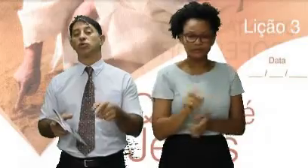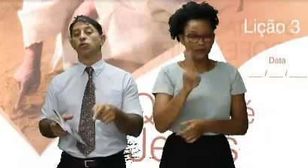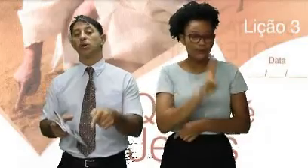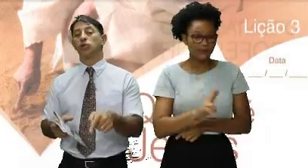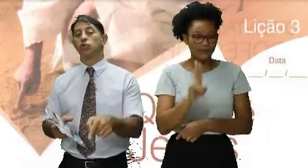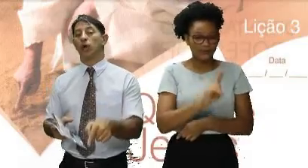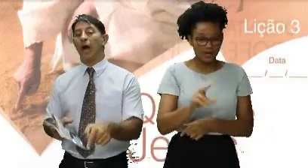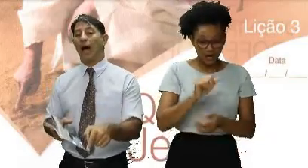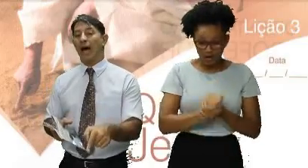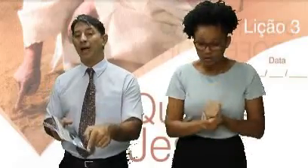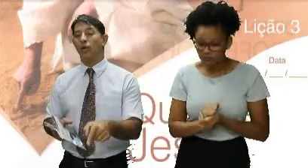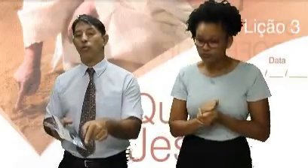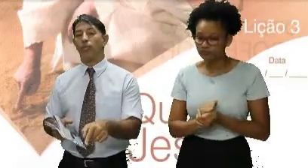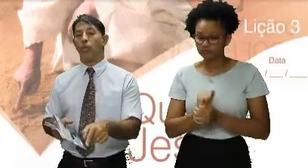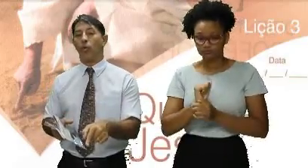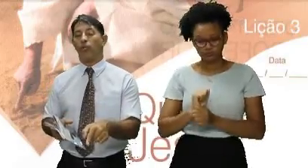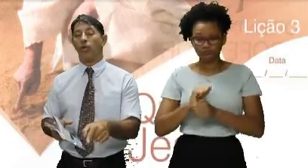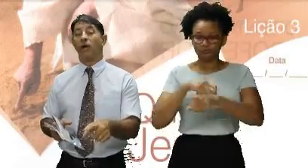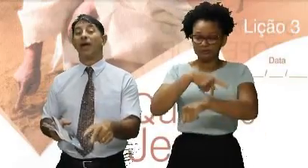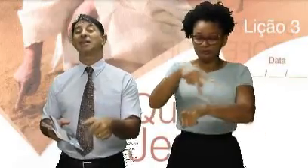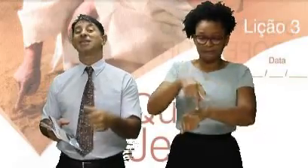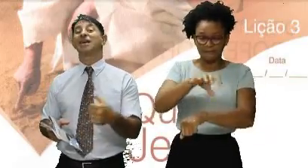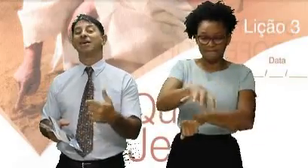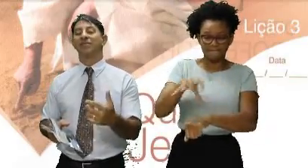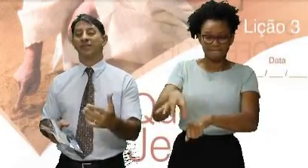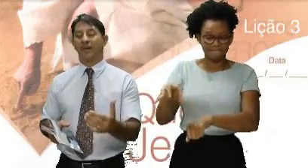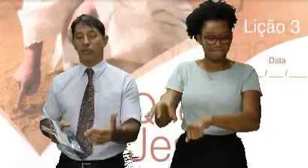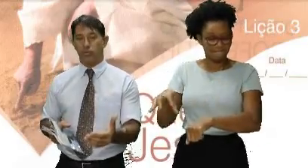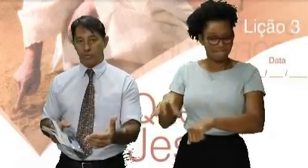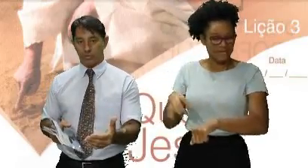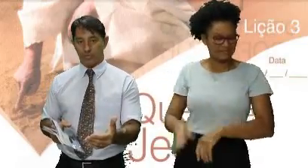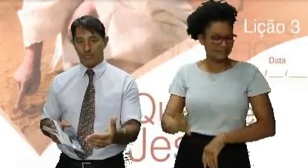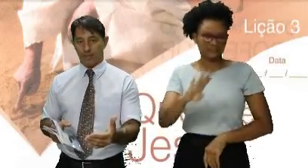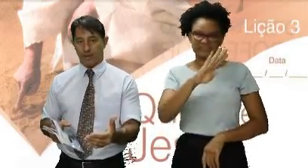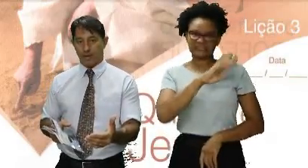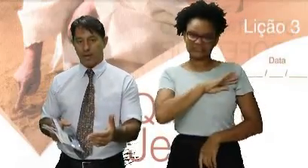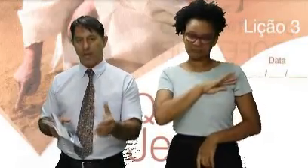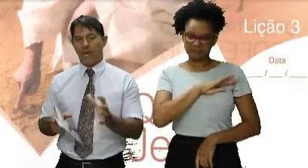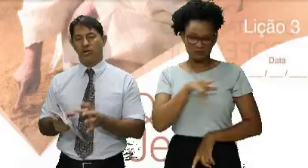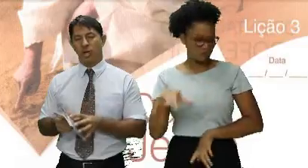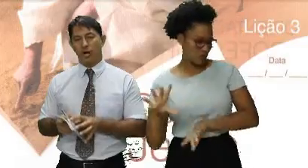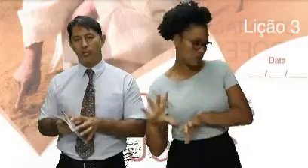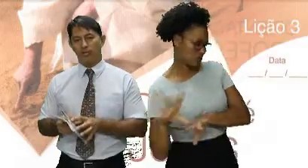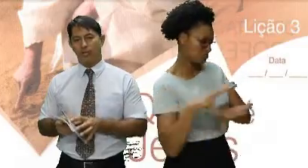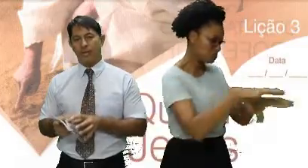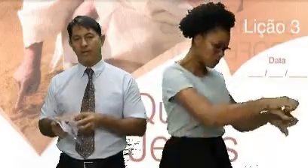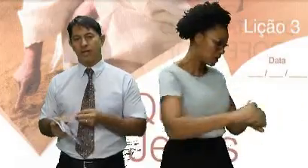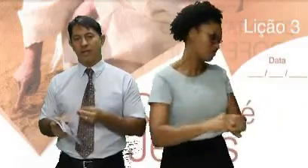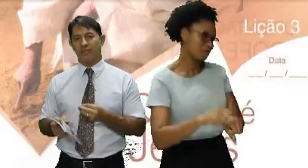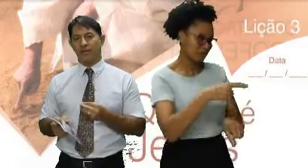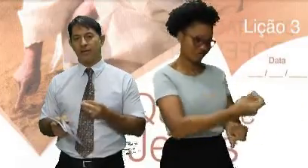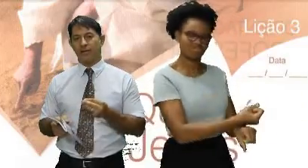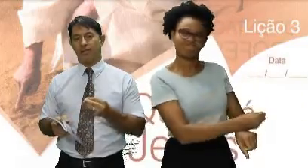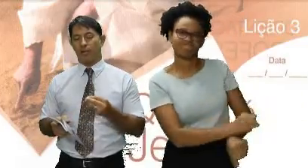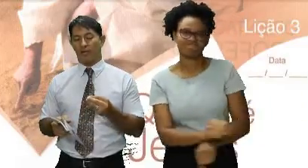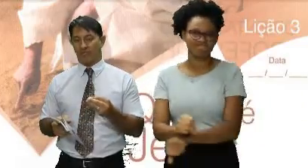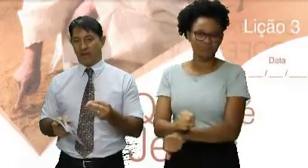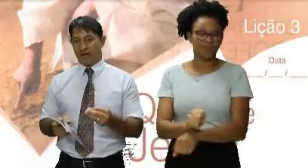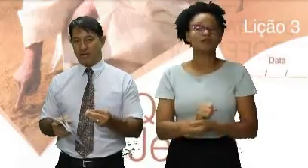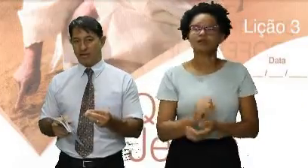para subjugar o povo, escravizando-os. E então Deus